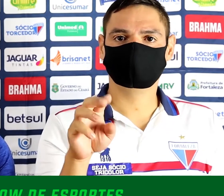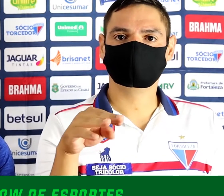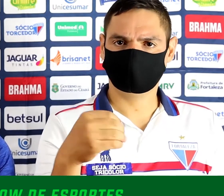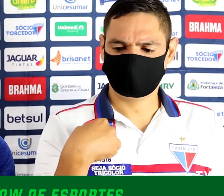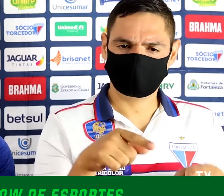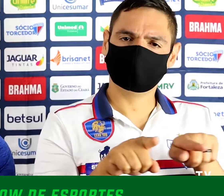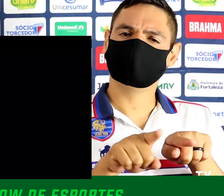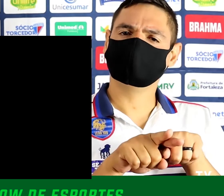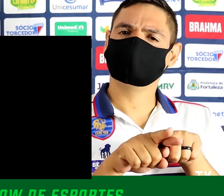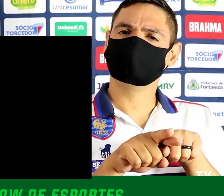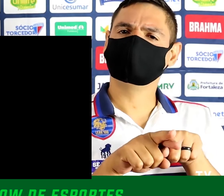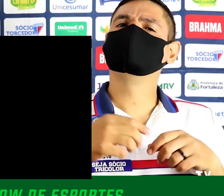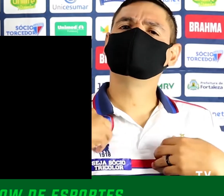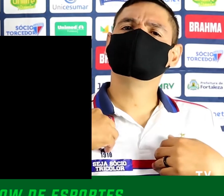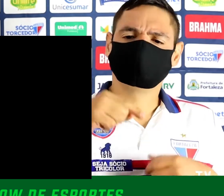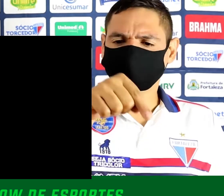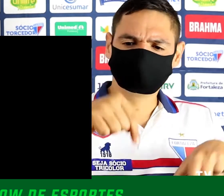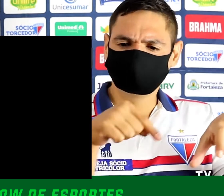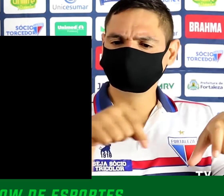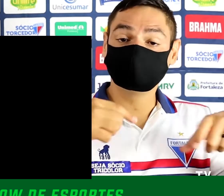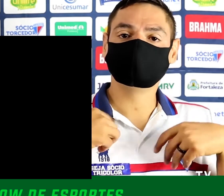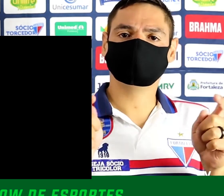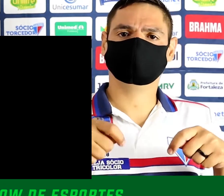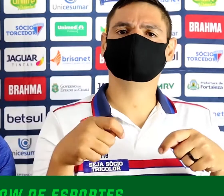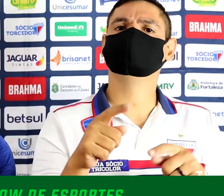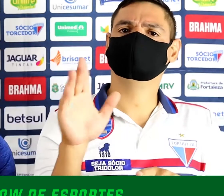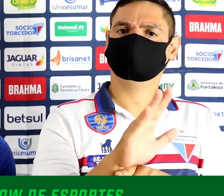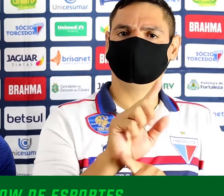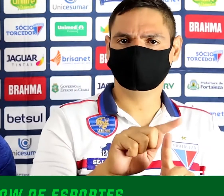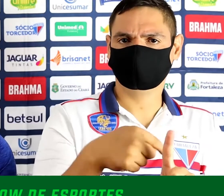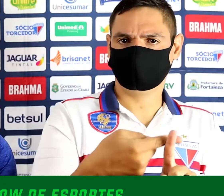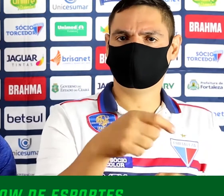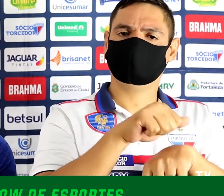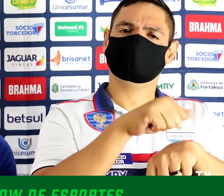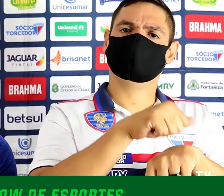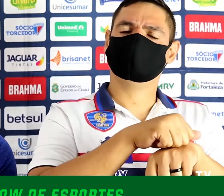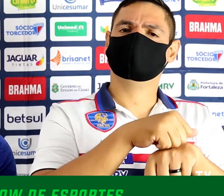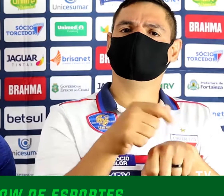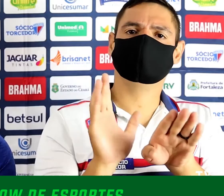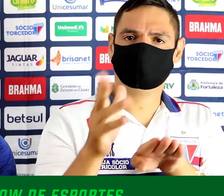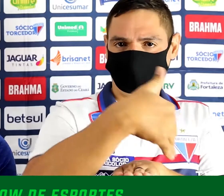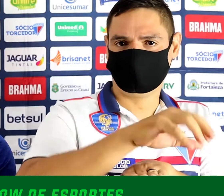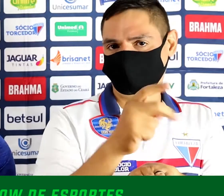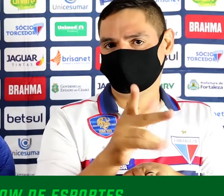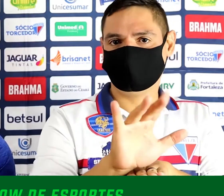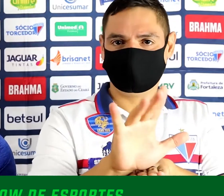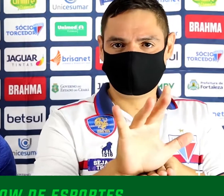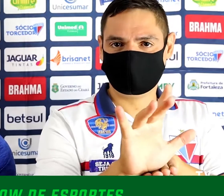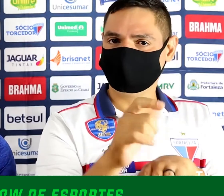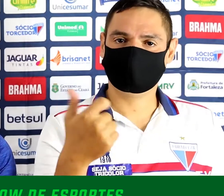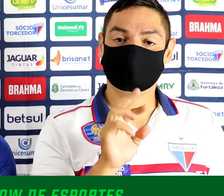Fiel. Qual posição você acha que pode render mais para a equipe? E ele também pergunta, pelas pontas ou como centroavante? Como